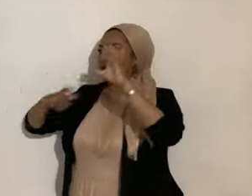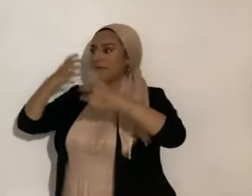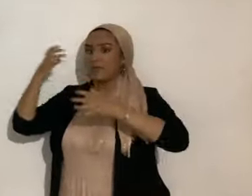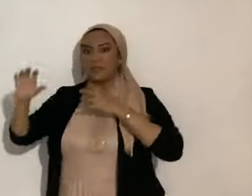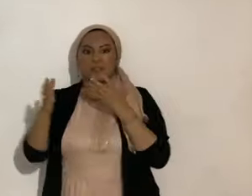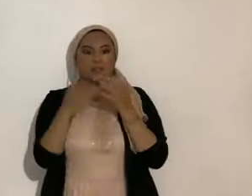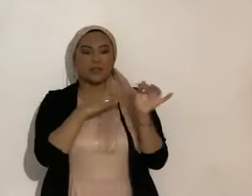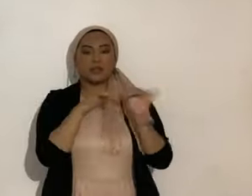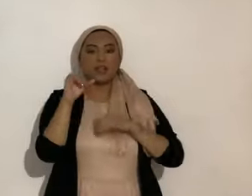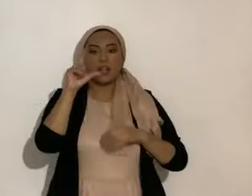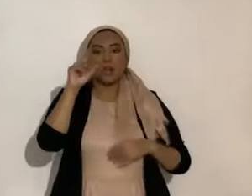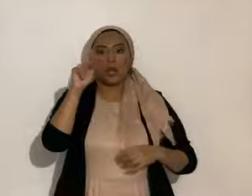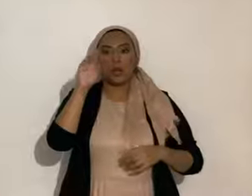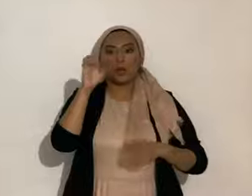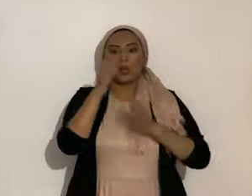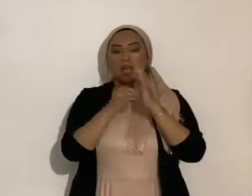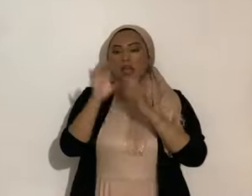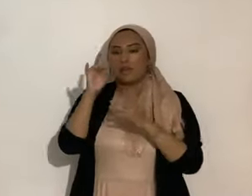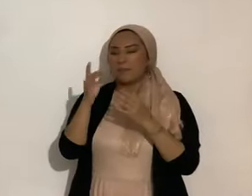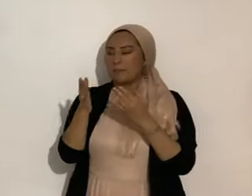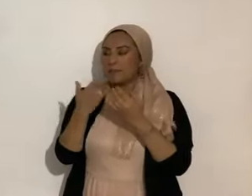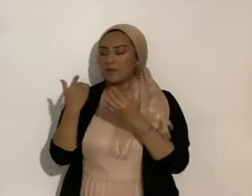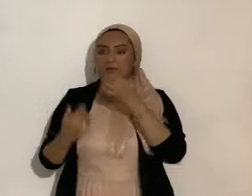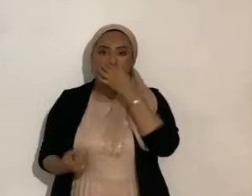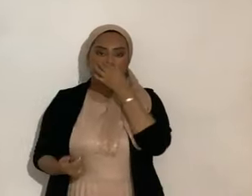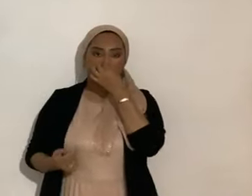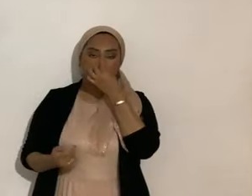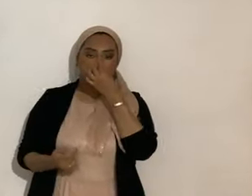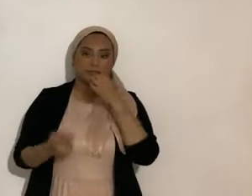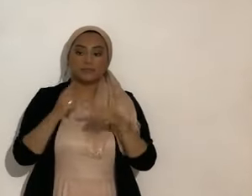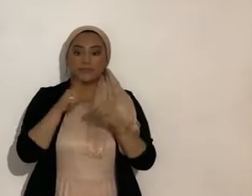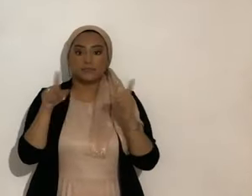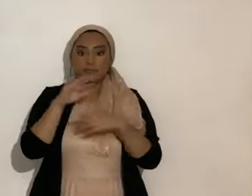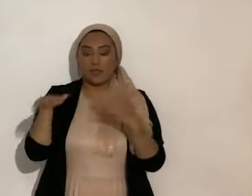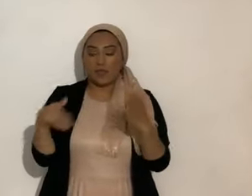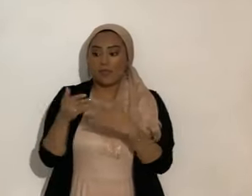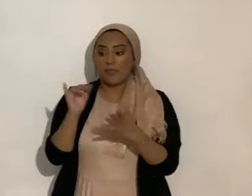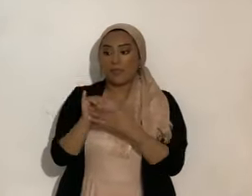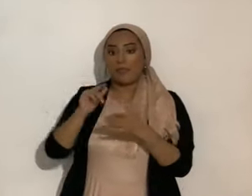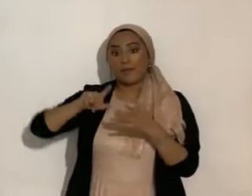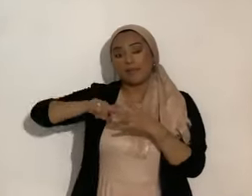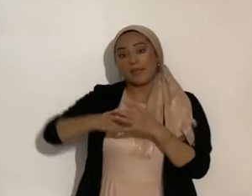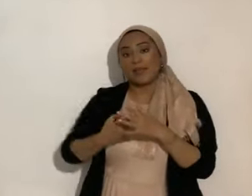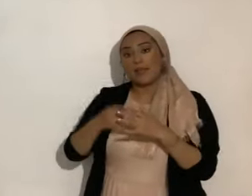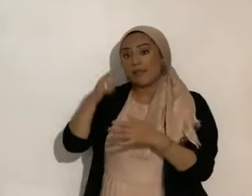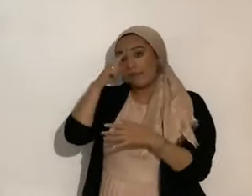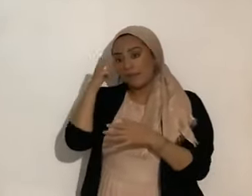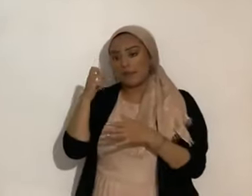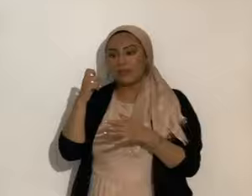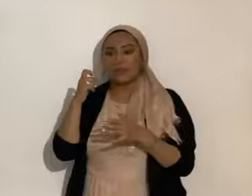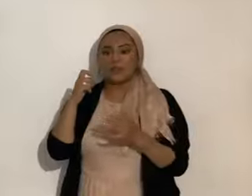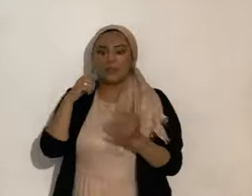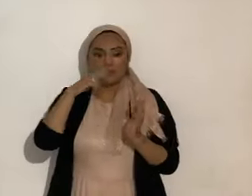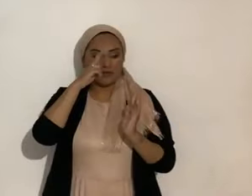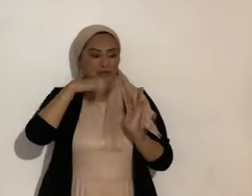Lucas 8, con el endemoniado. Entonces, pero todo eso empezó por leer la Ouija